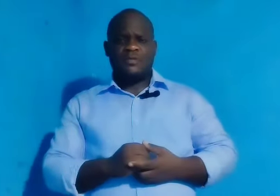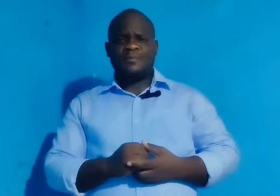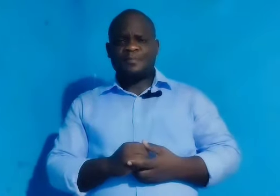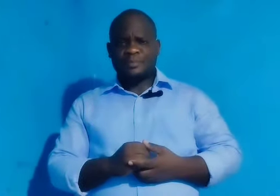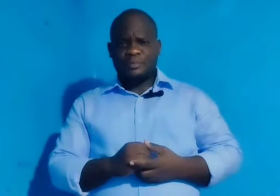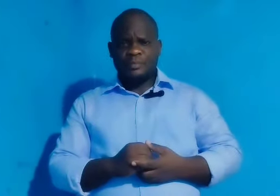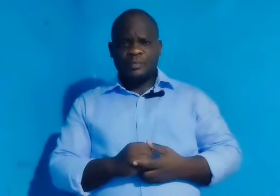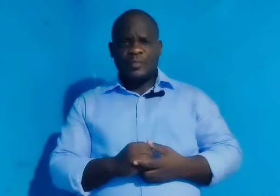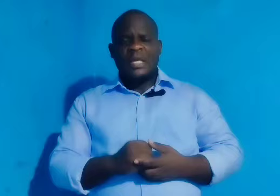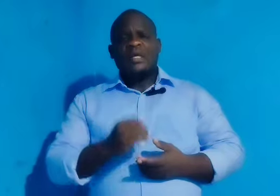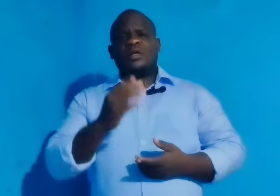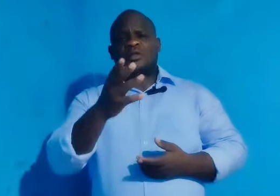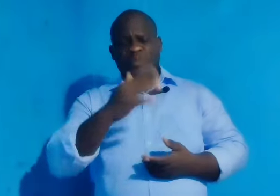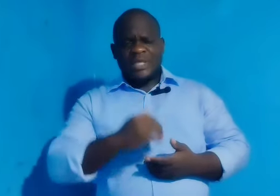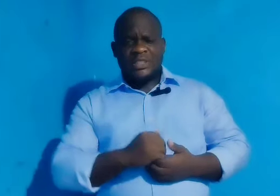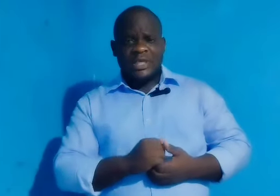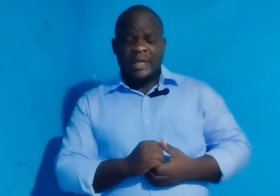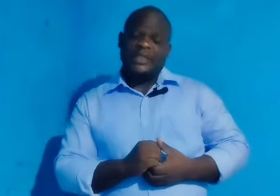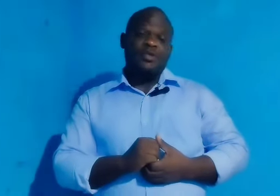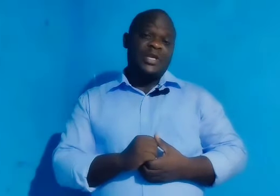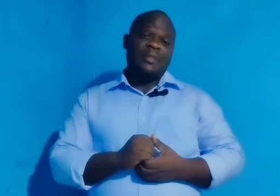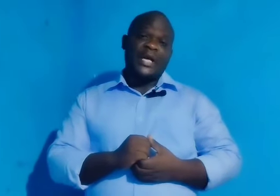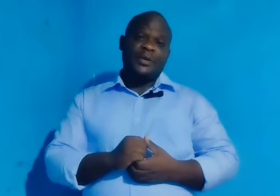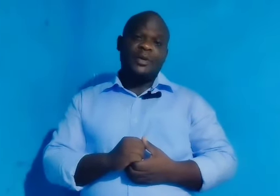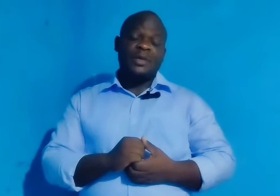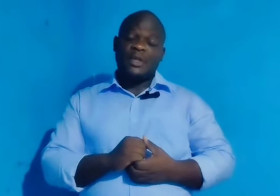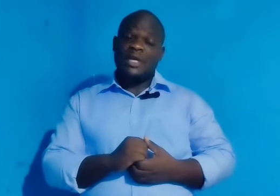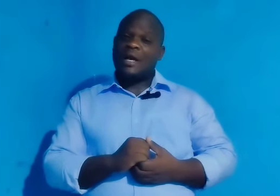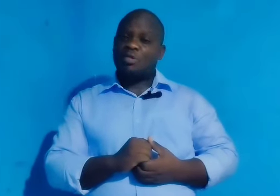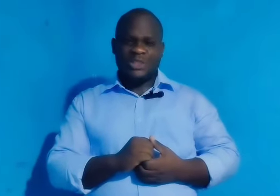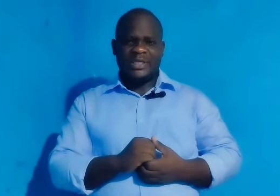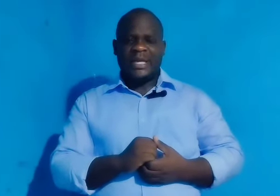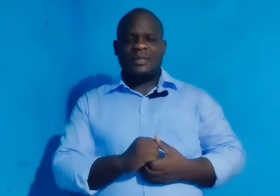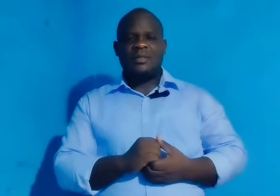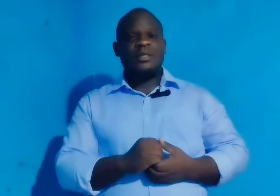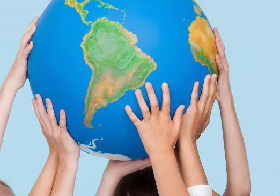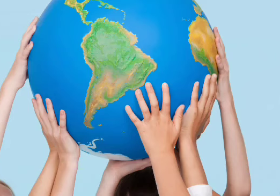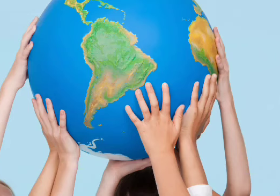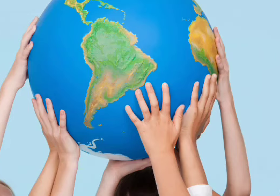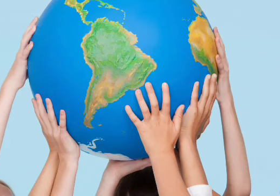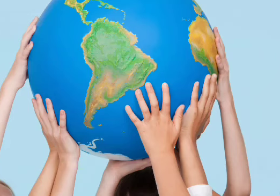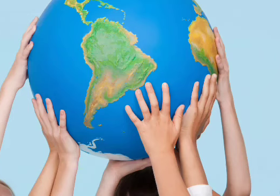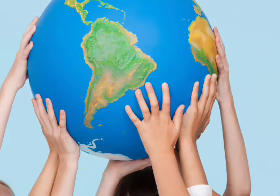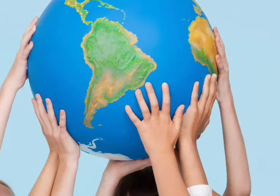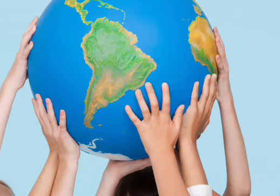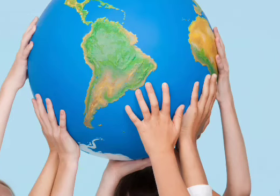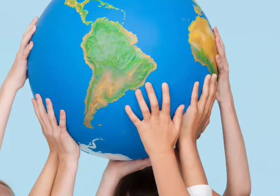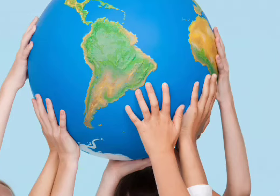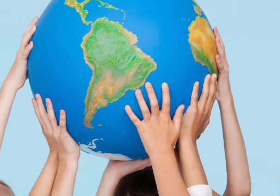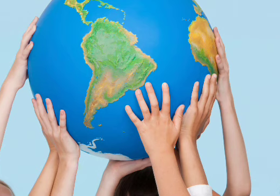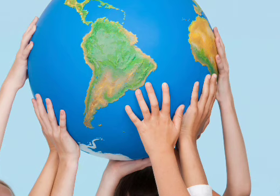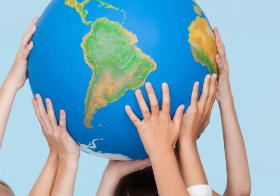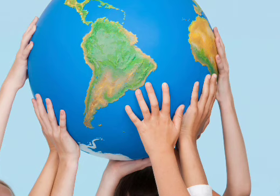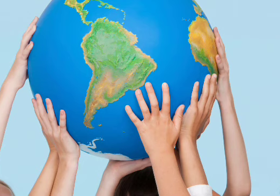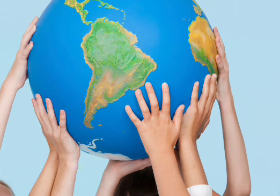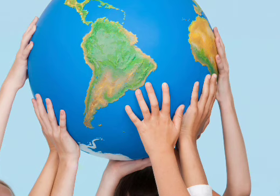wangu, tunaishi katika dunia mbayo imeja ushindani Tunaishi katika dunia mbayo imeja changamoto